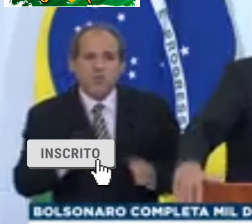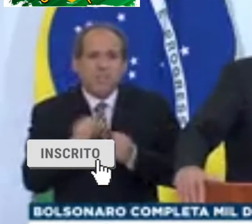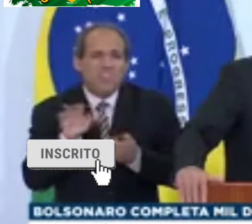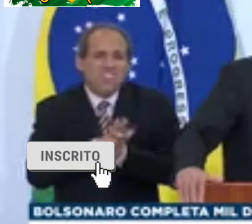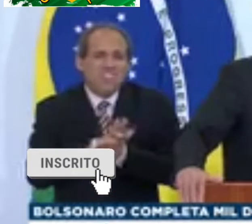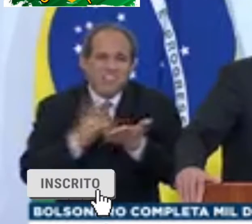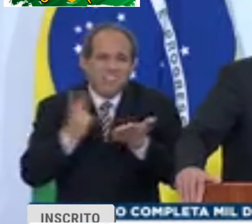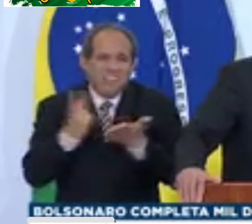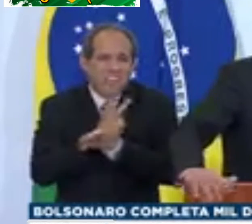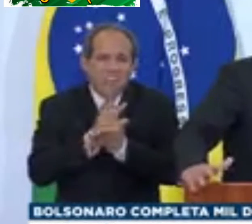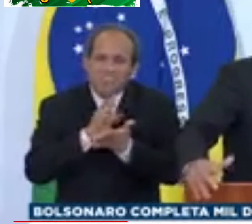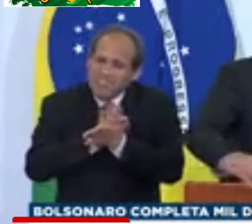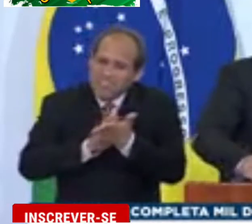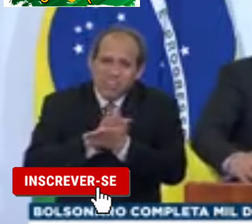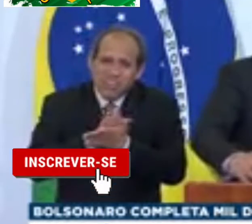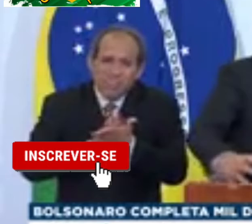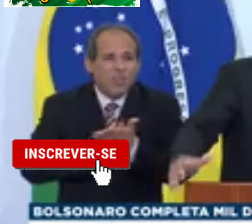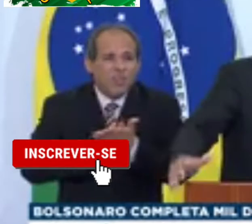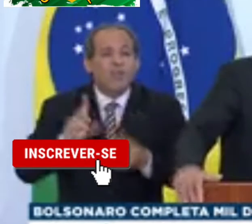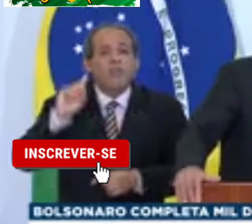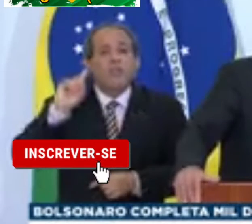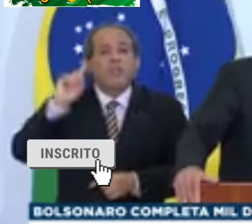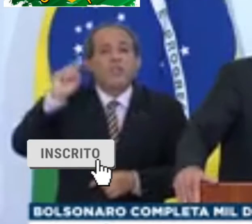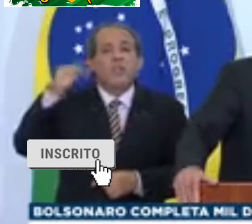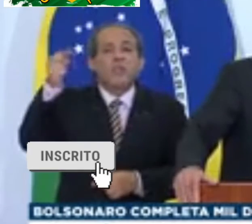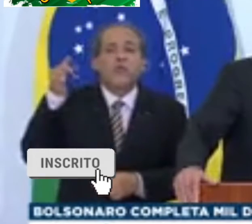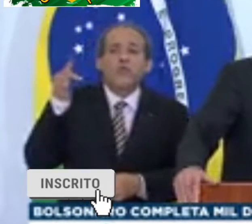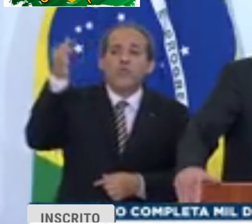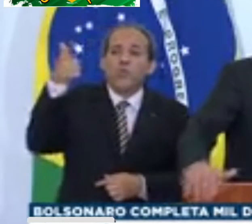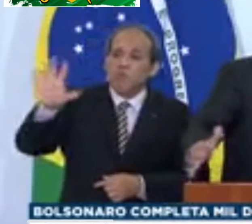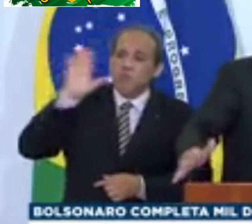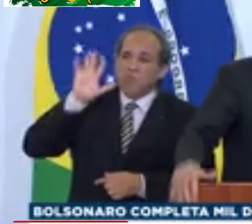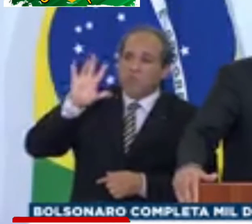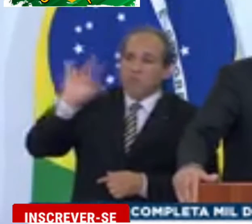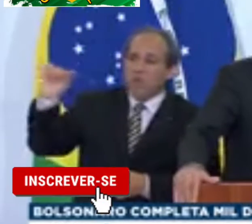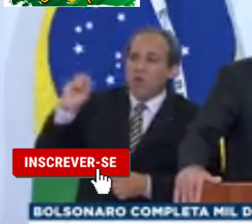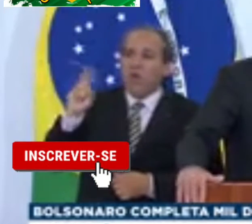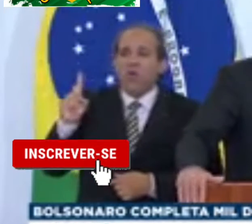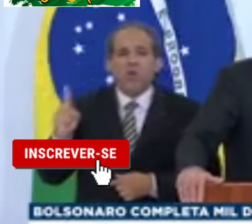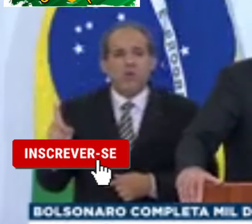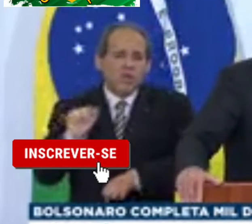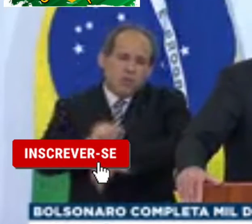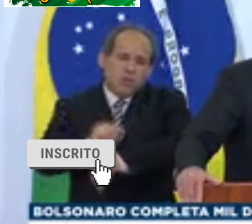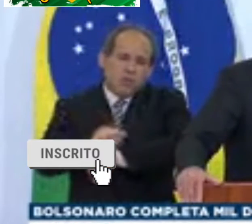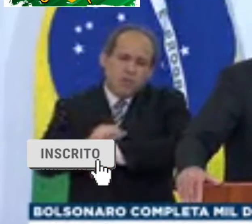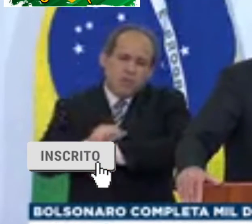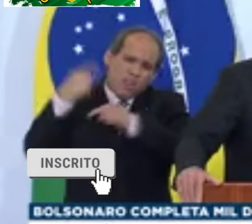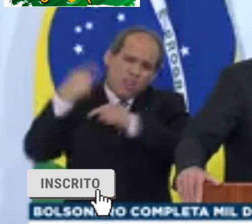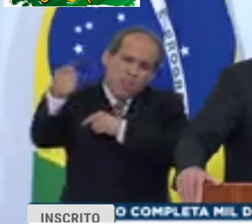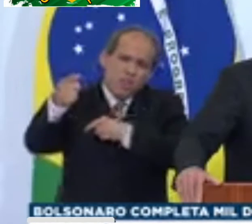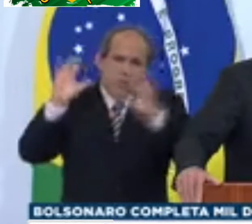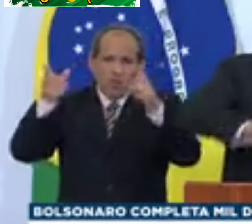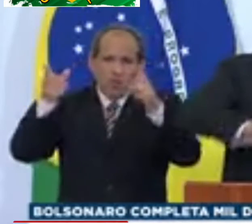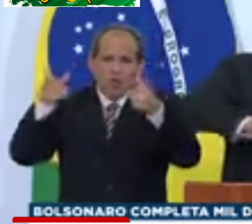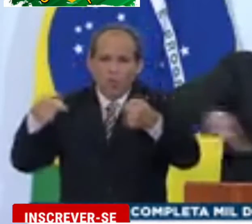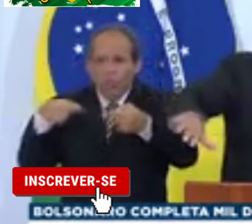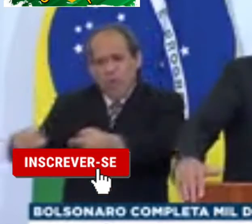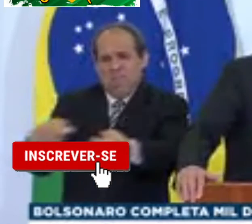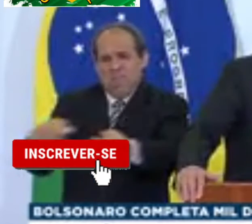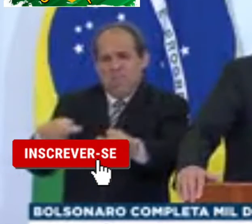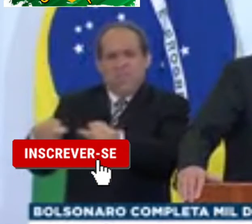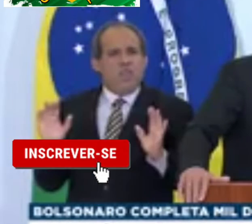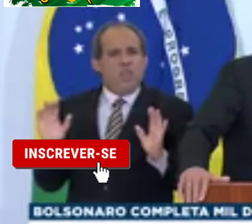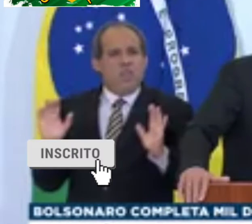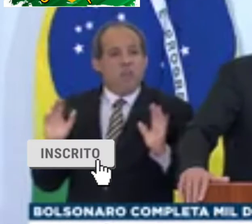para o futuro. Vai disputar a reeleição ou não? Eu não vou entrar nessa guerra ainda. Agora, eu fora